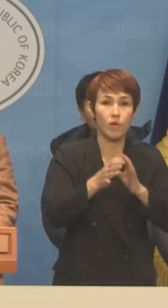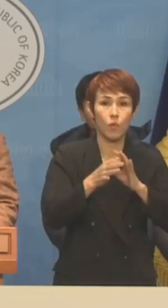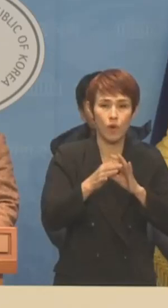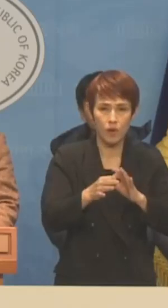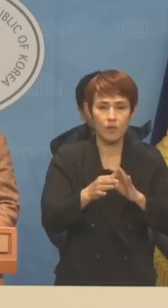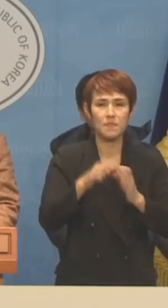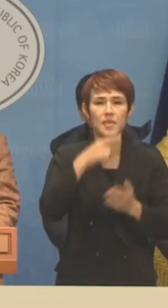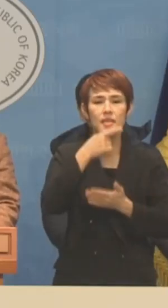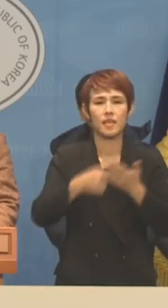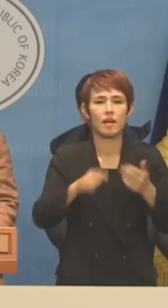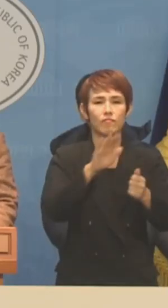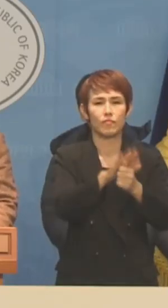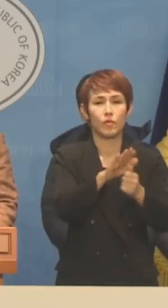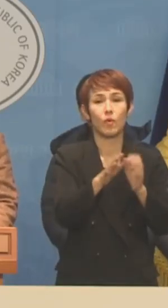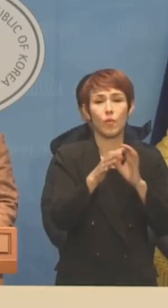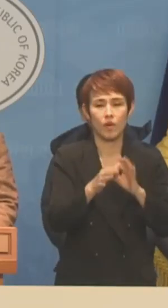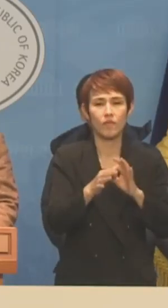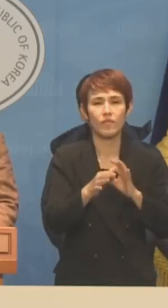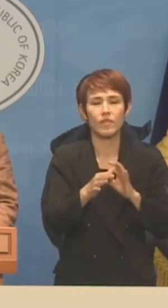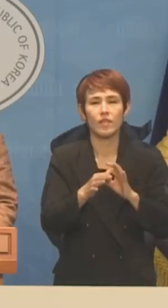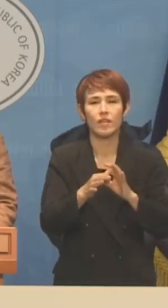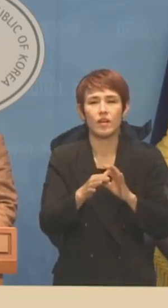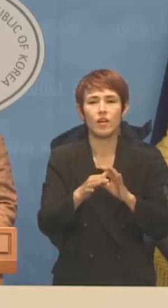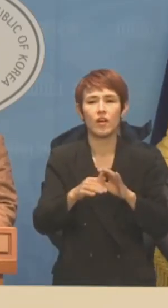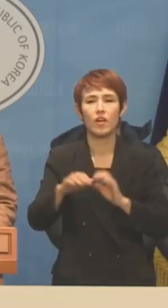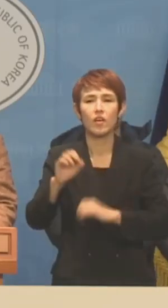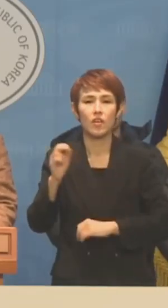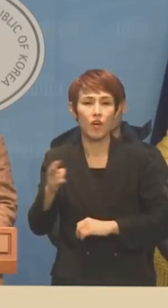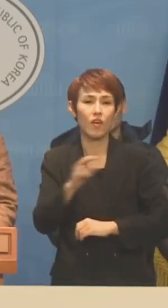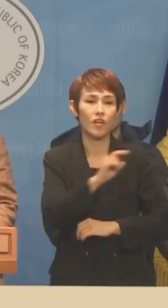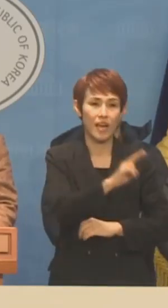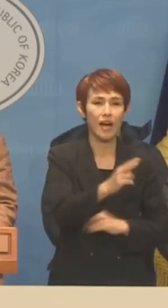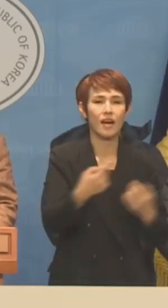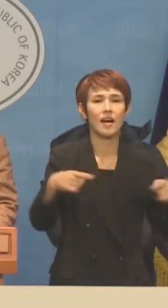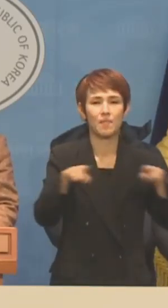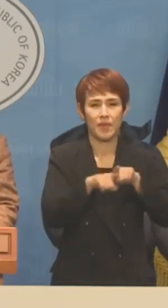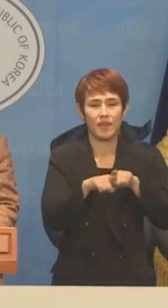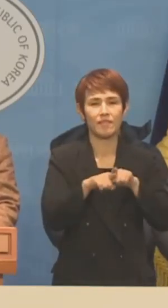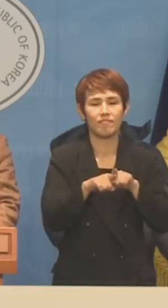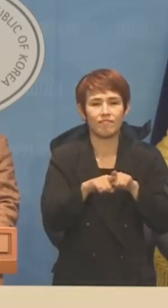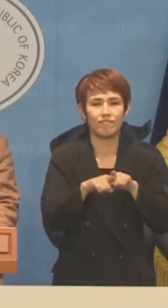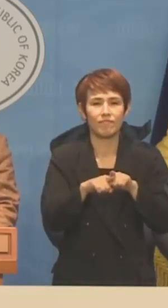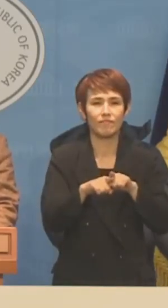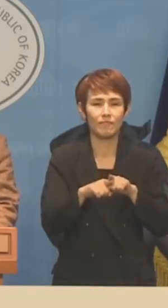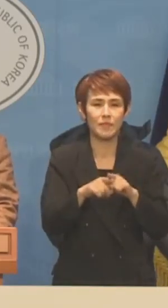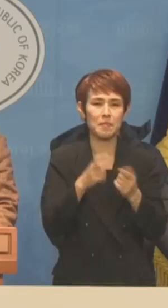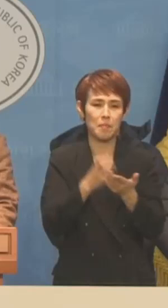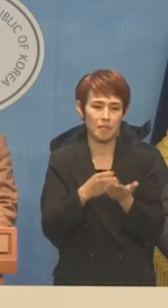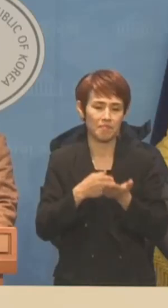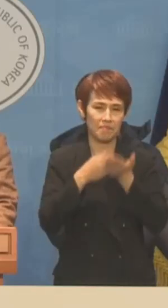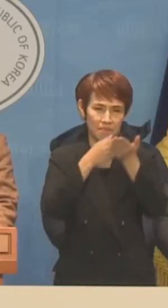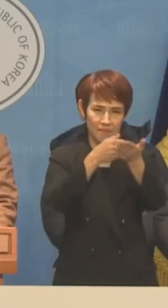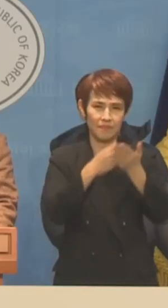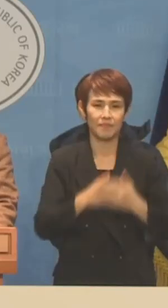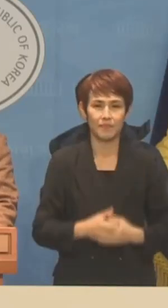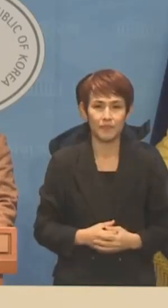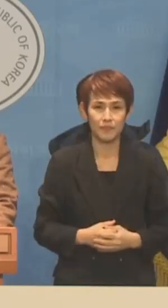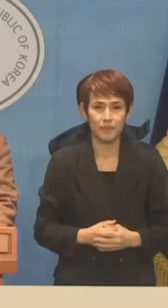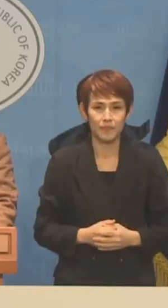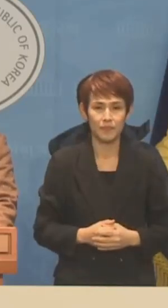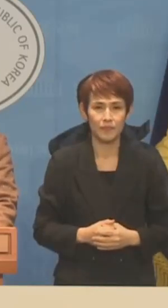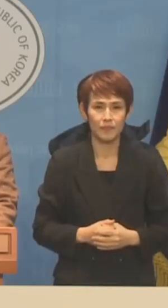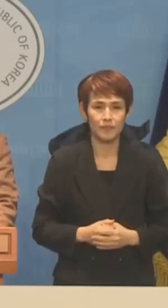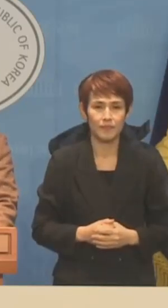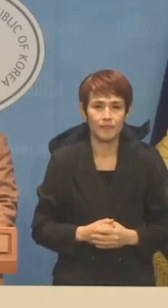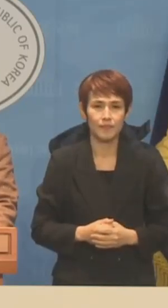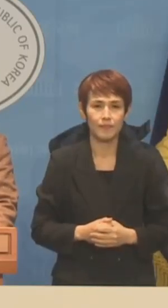발의했습니다. 최초로 야5당 플러스 국힘까지 전당이 참여하는 발의가 되었습니다. 올해가 가기 전인